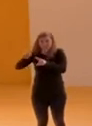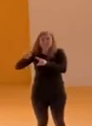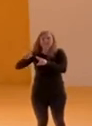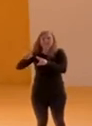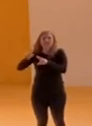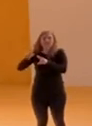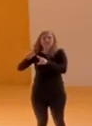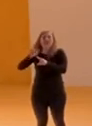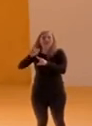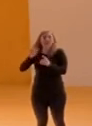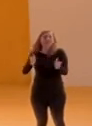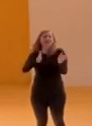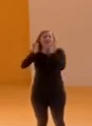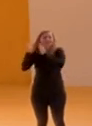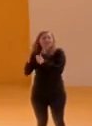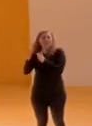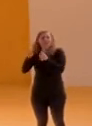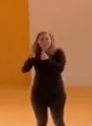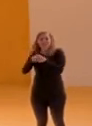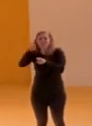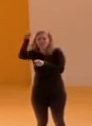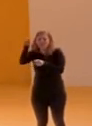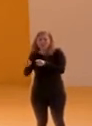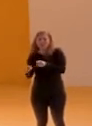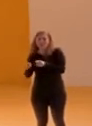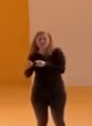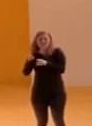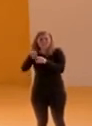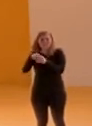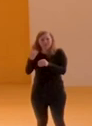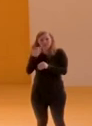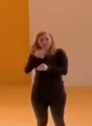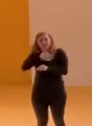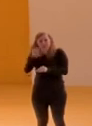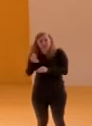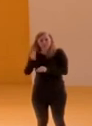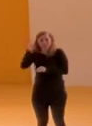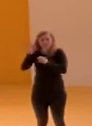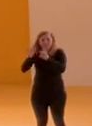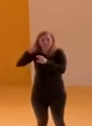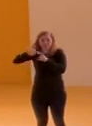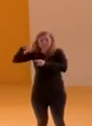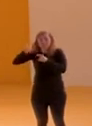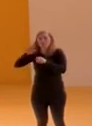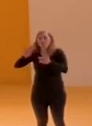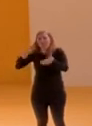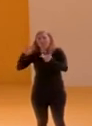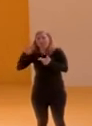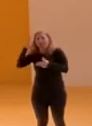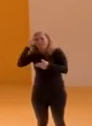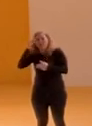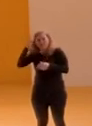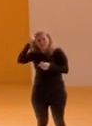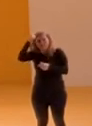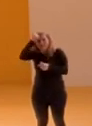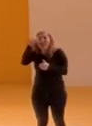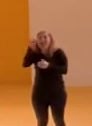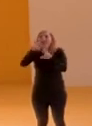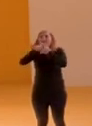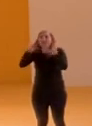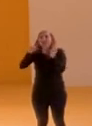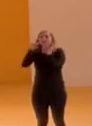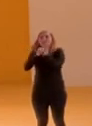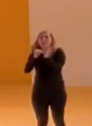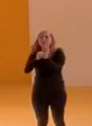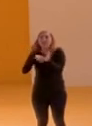no i w kolejnej też w sumie jeszcze lepsza statystyka bo łatwiej ją zrozumieć i zapamiętać Ile czasu potrzeba na to żeby